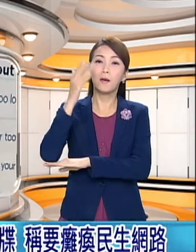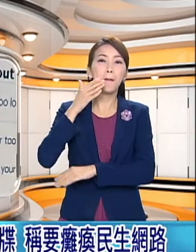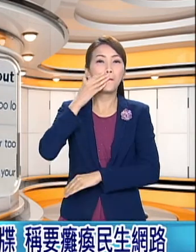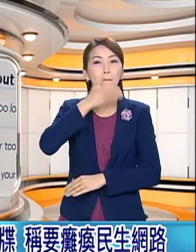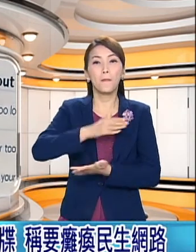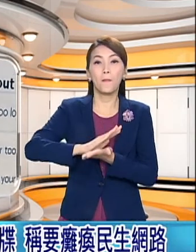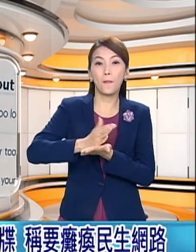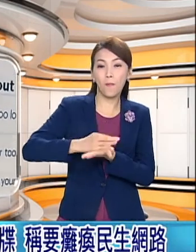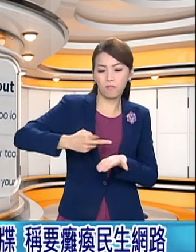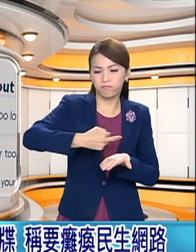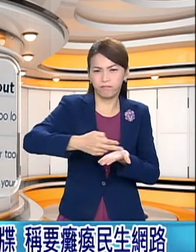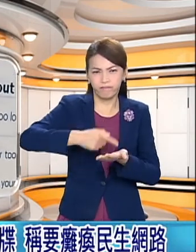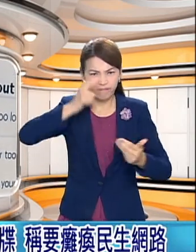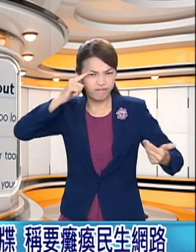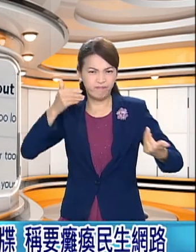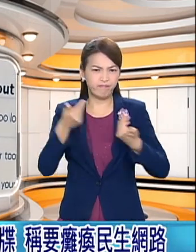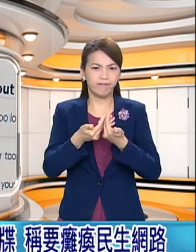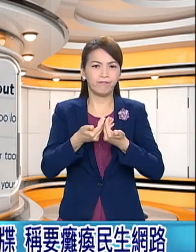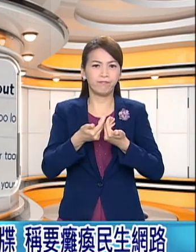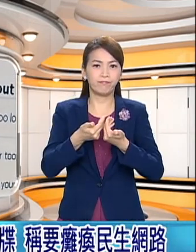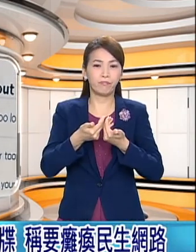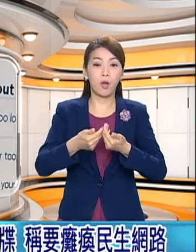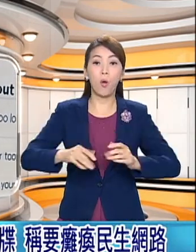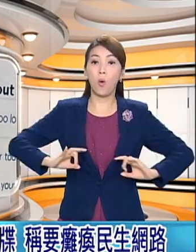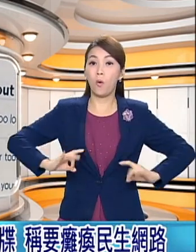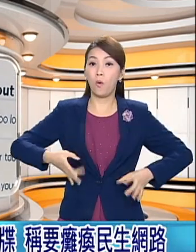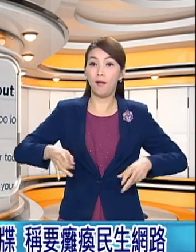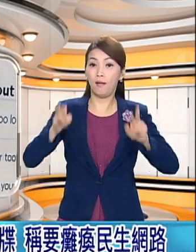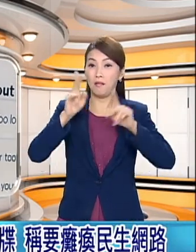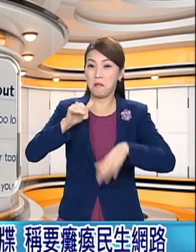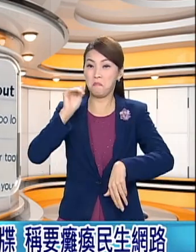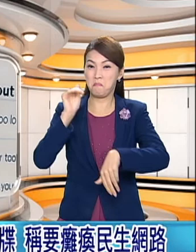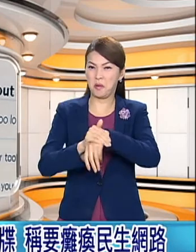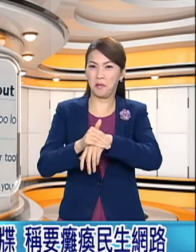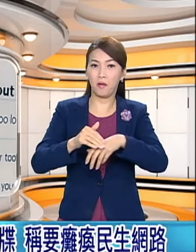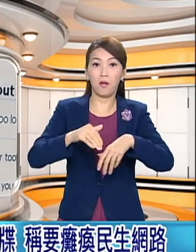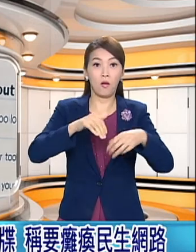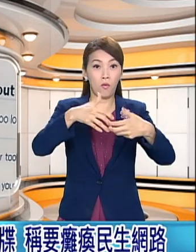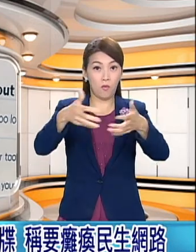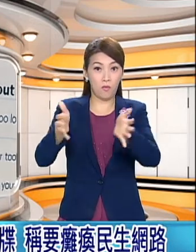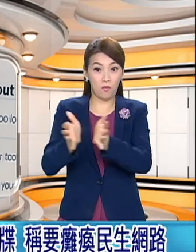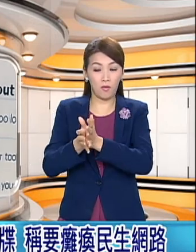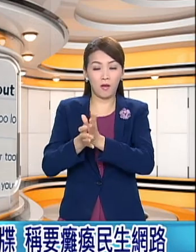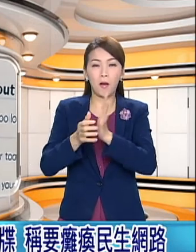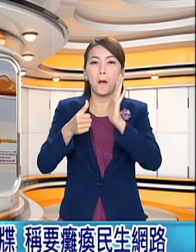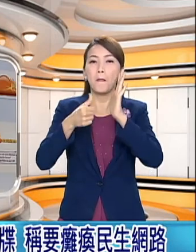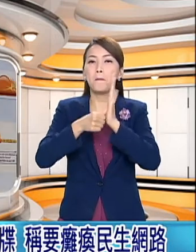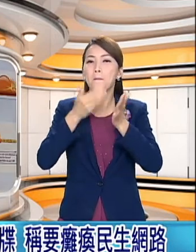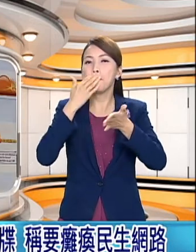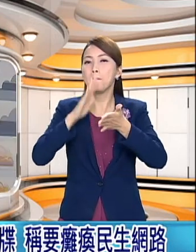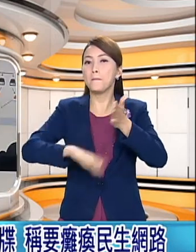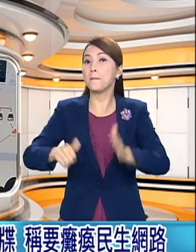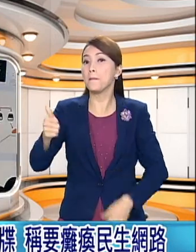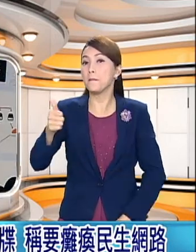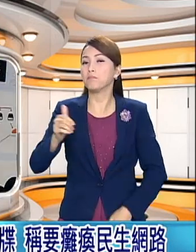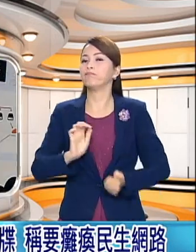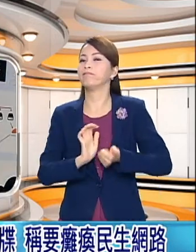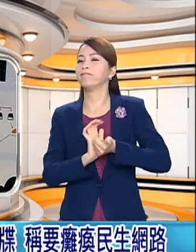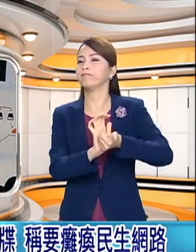支持反课纲的国际骇客组织匿名者，这几天陆续攻击了各个政府